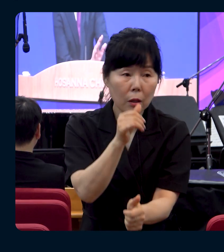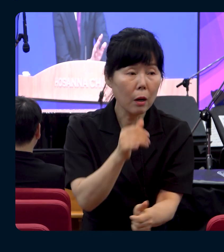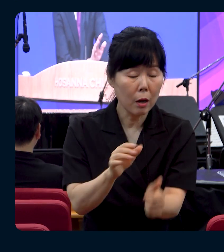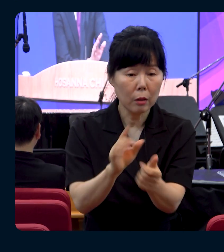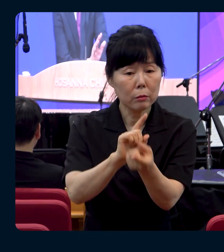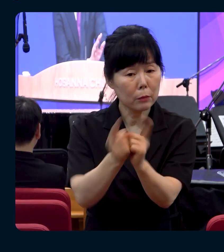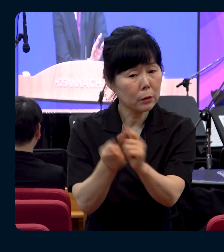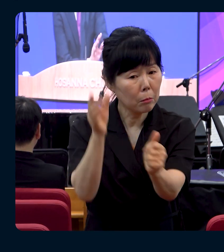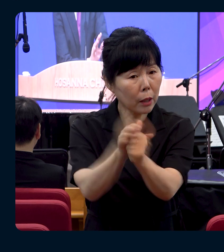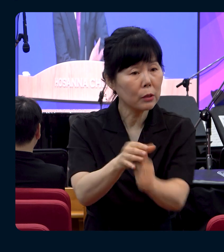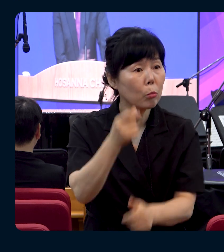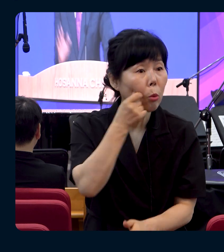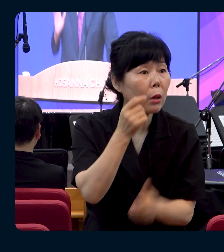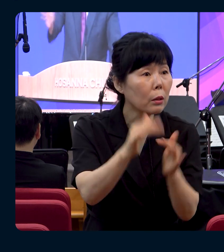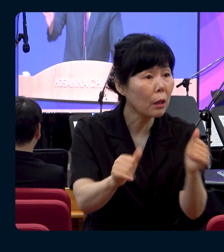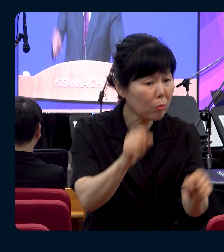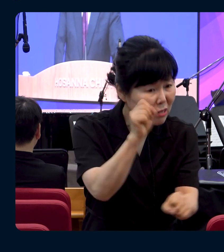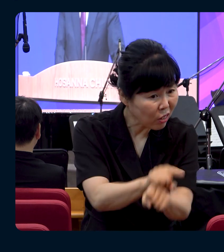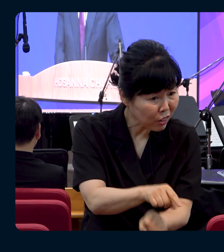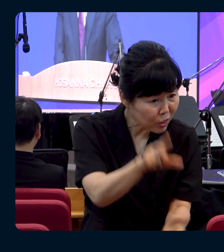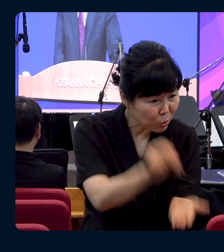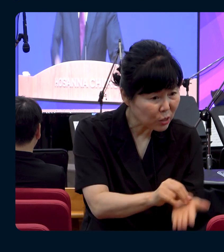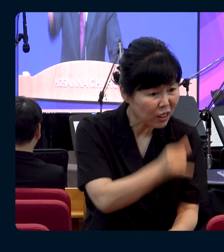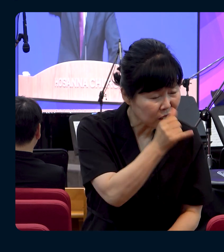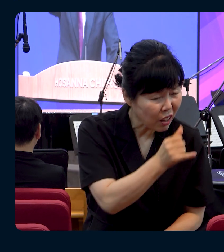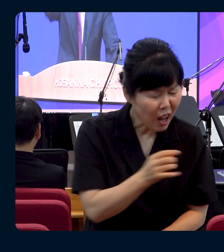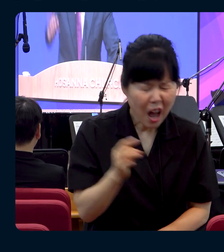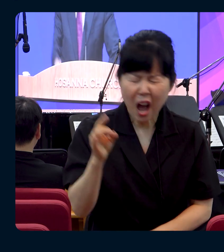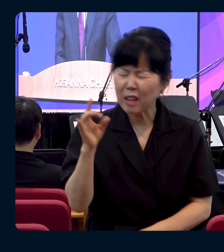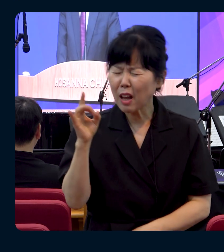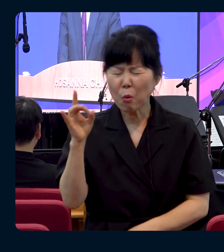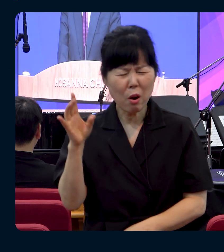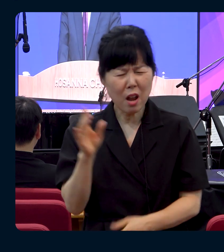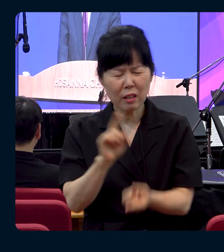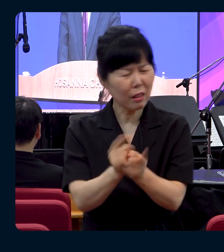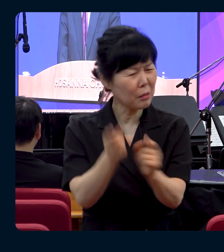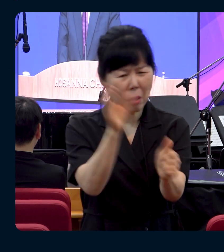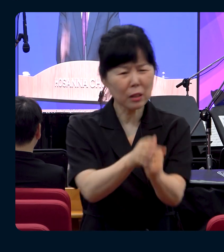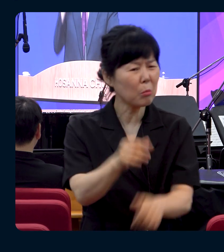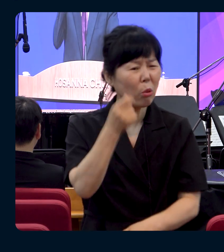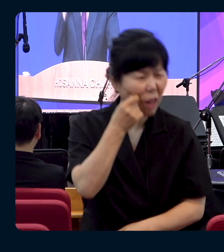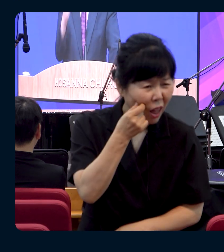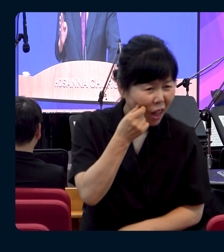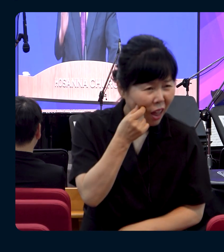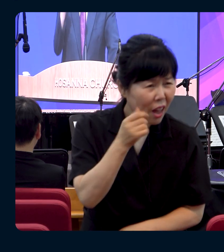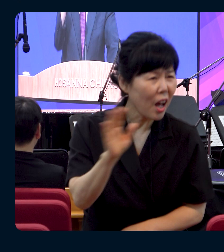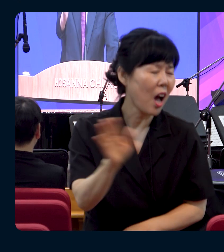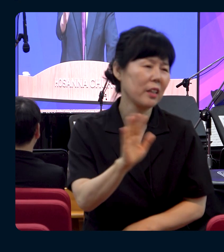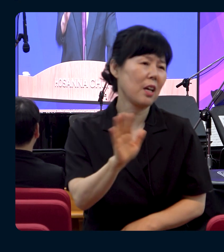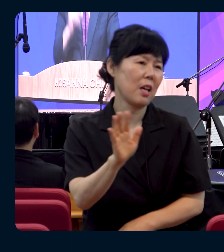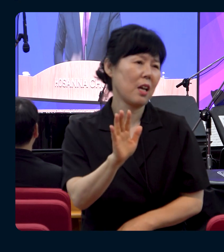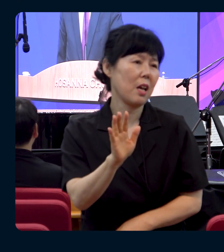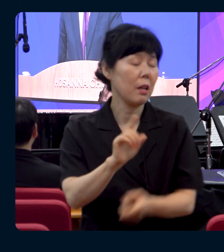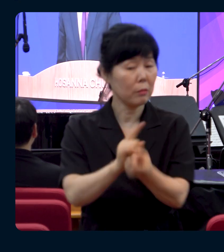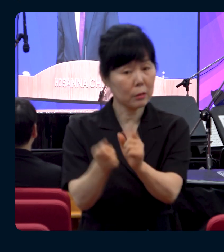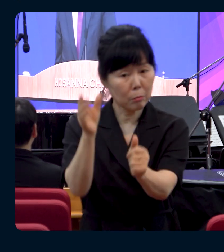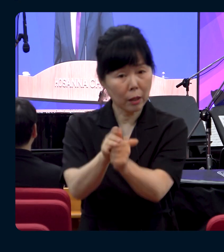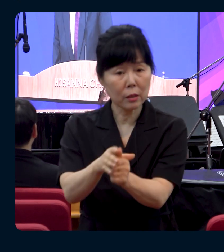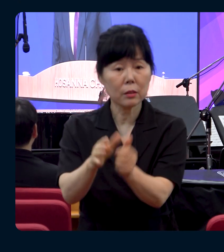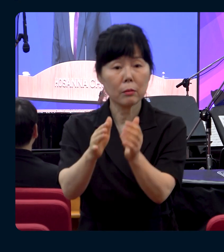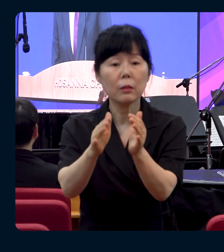거예요. 뭐 원래 남한테 뭘 못 맡겨, 아니 그게 아니고요, 그거는 신앙에 문제가 있다는 뜻이에요.